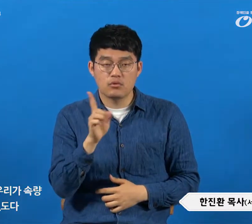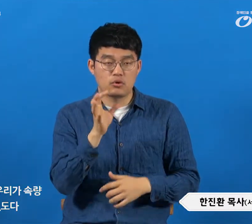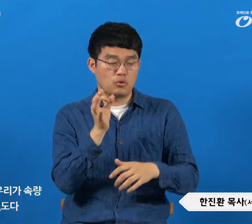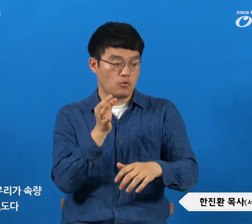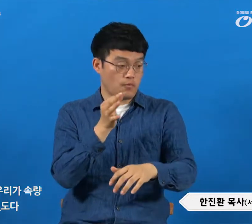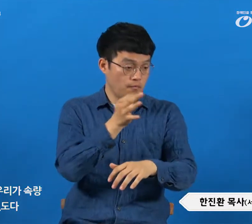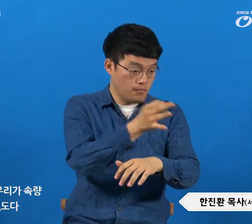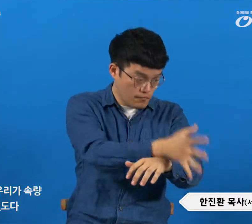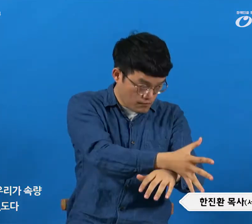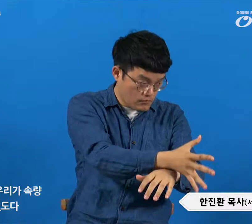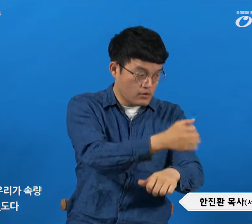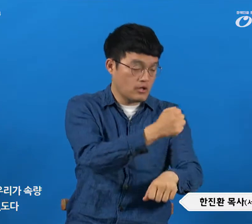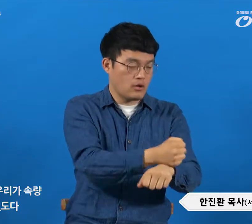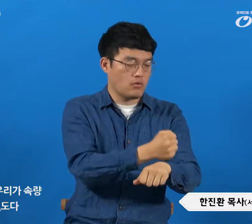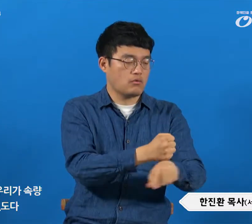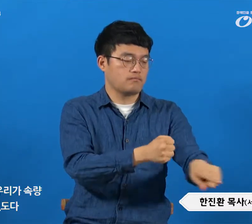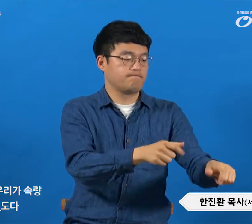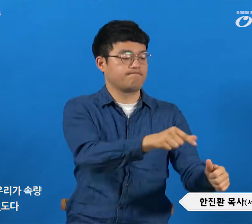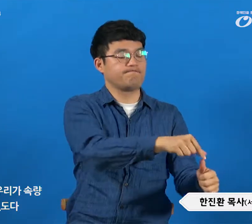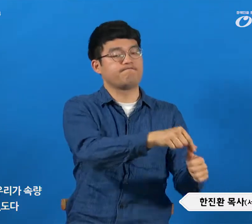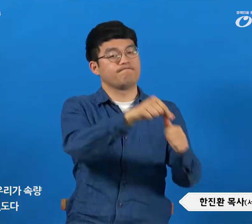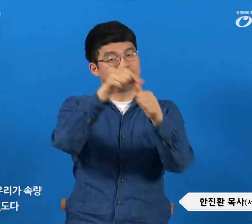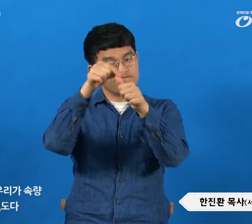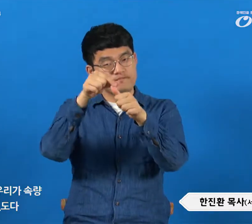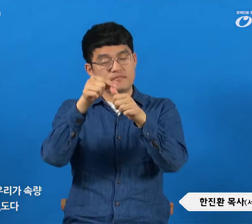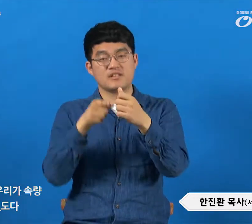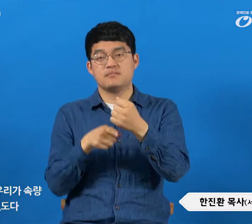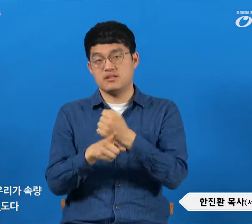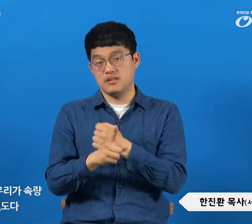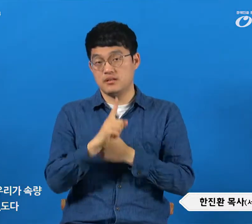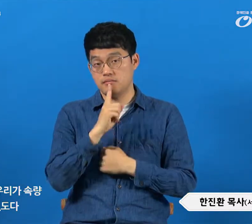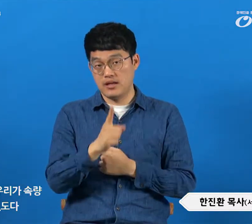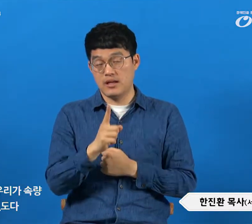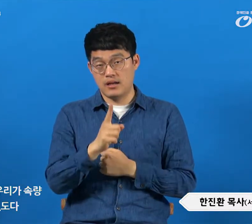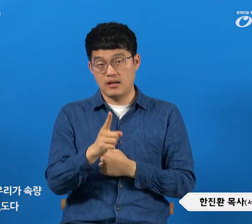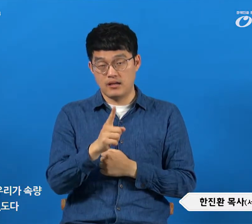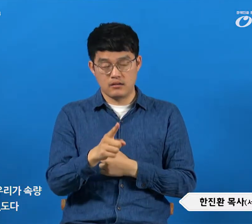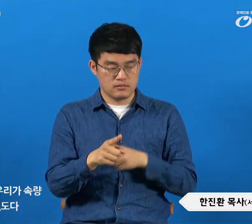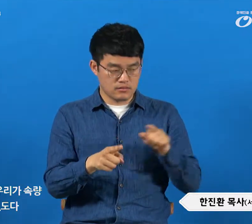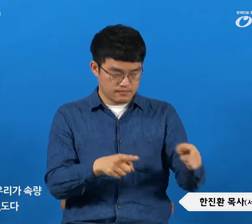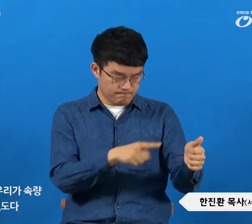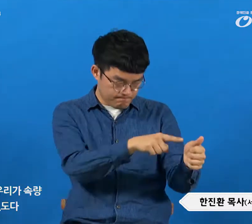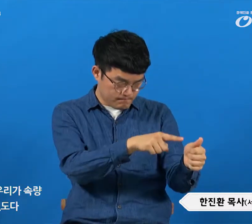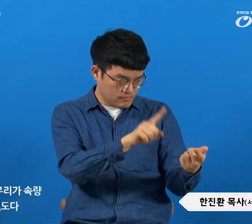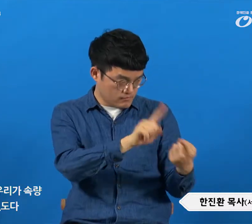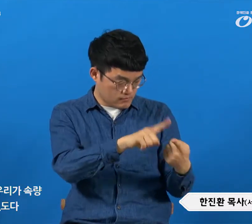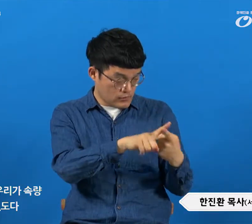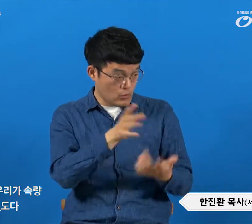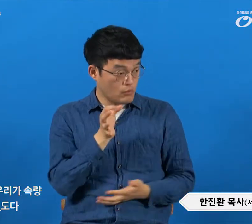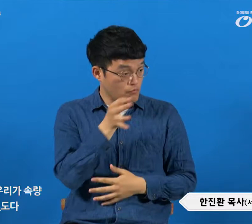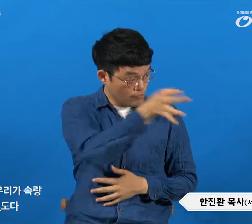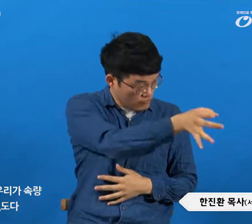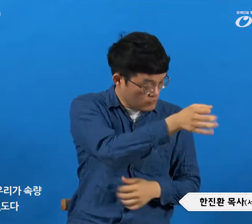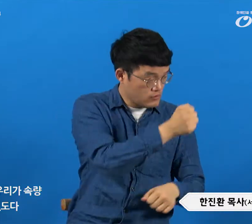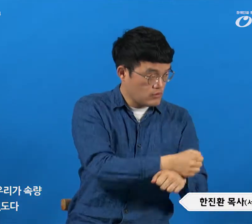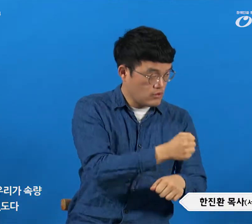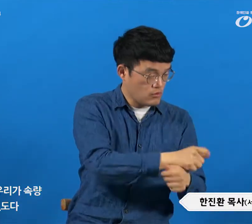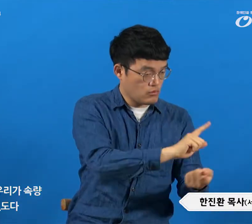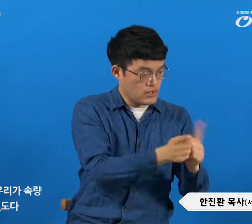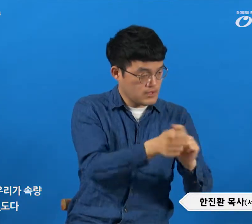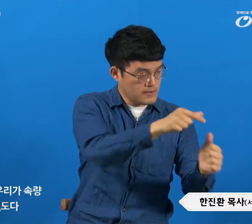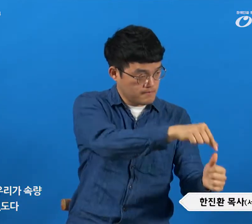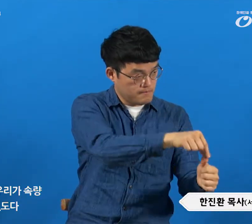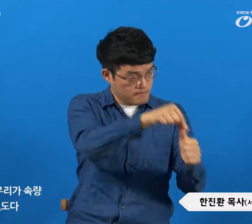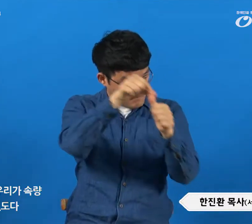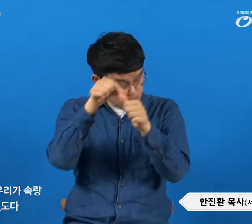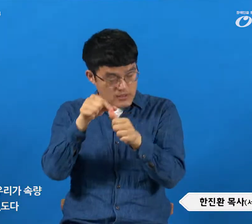어떤 대상을 구원해내는 것을 의미합니다. 대가를 지불하고 구원해내는 것,